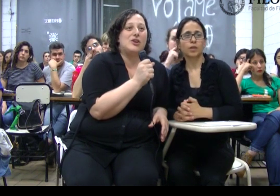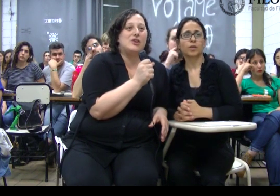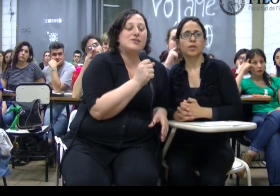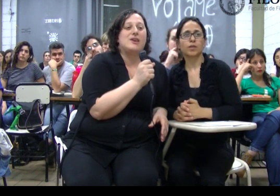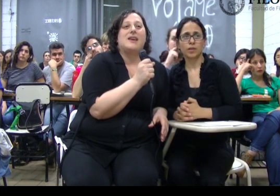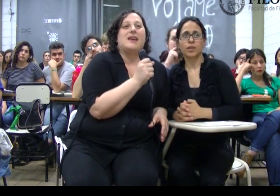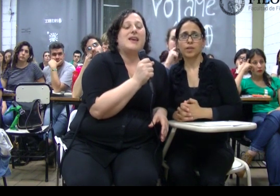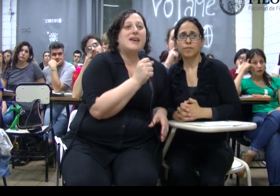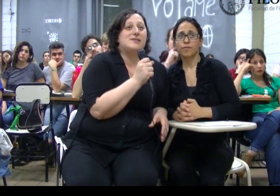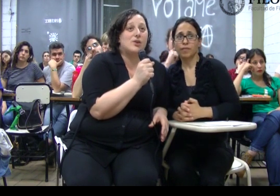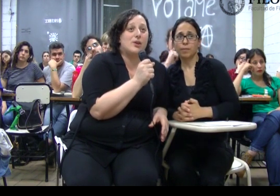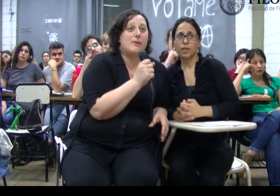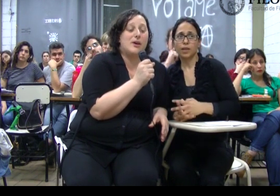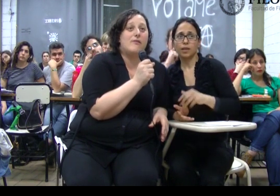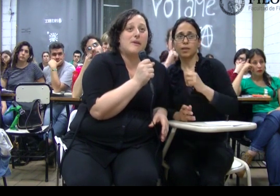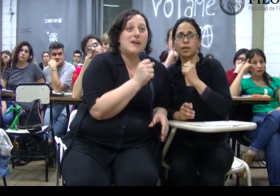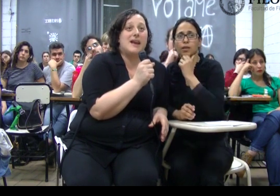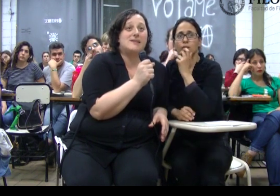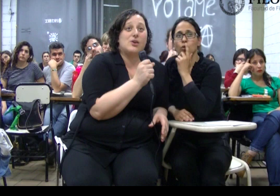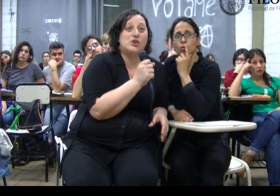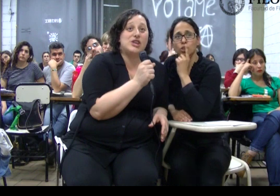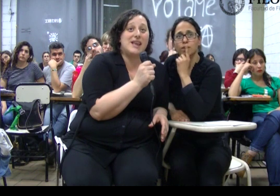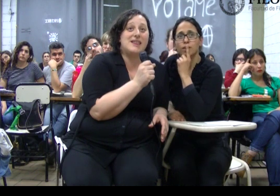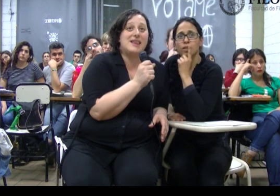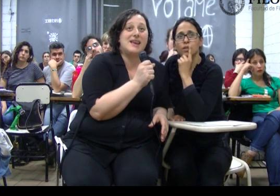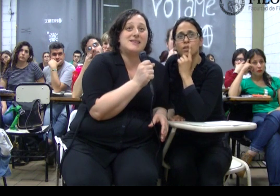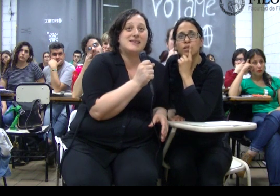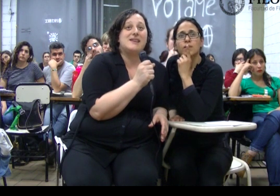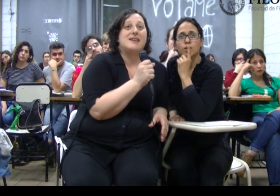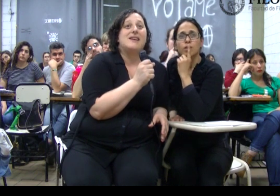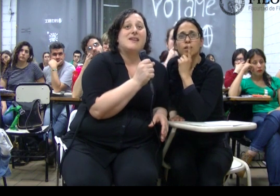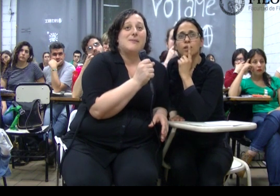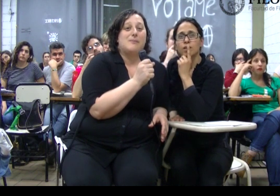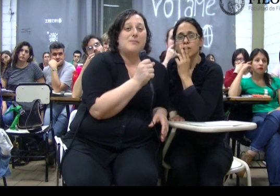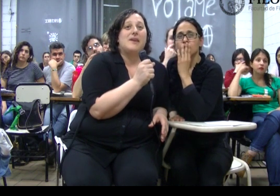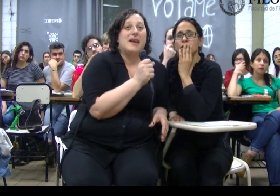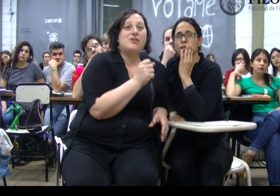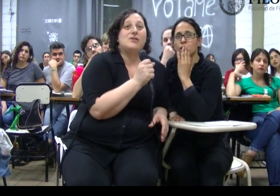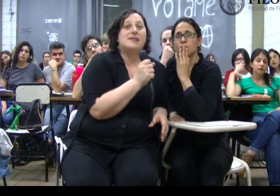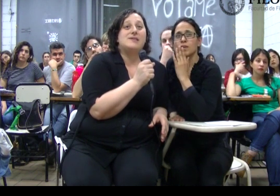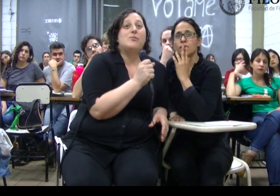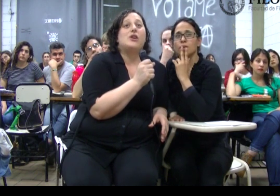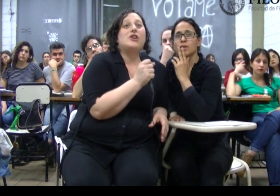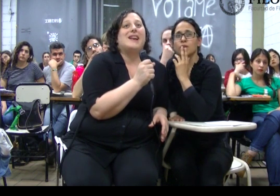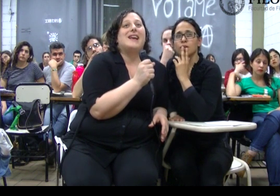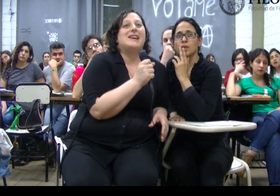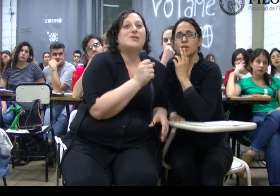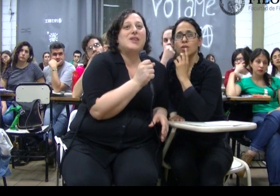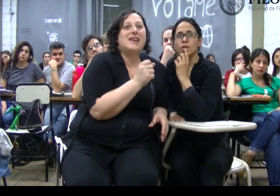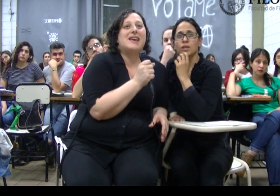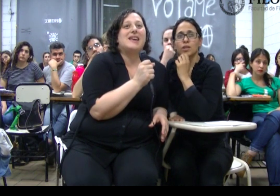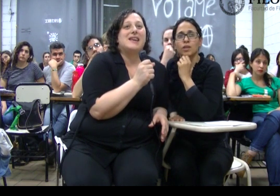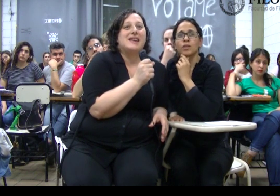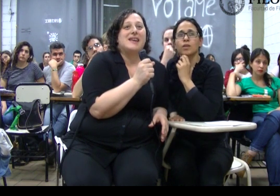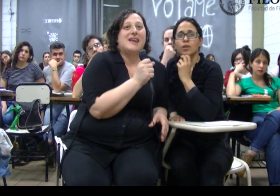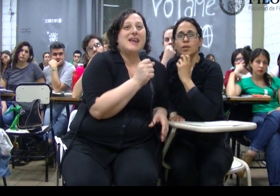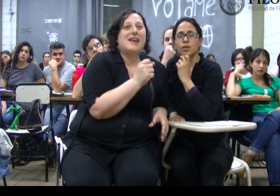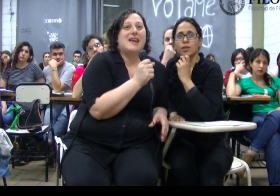los niños sordos viven con familias oyentes, entonces, bueno, en el caso de